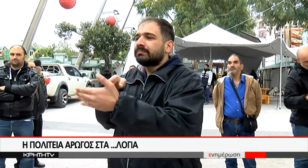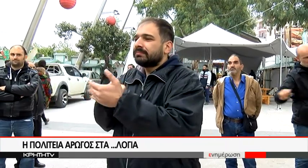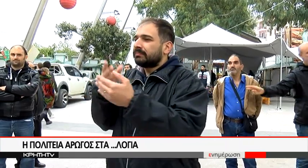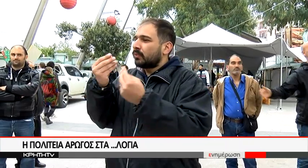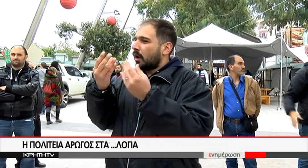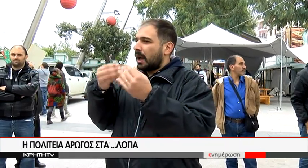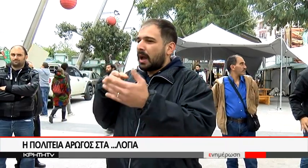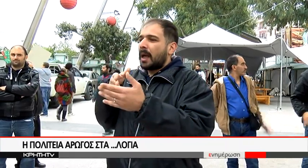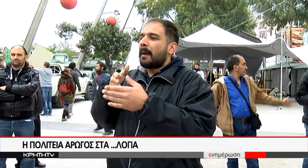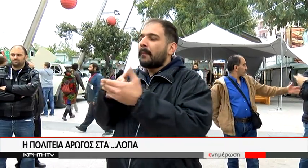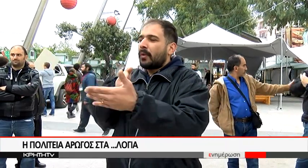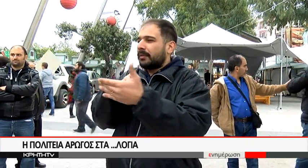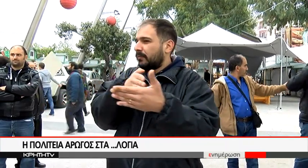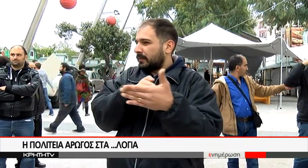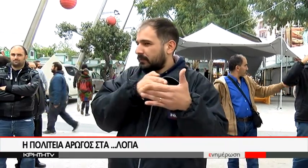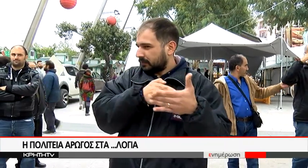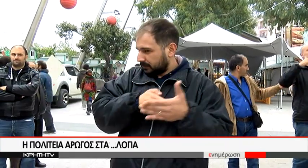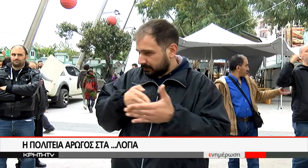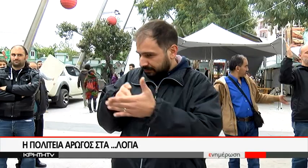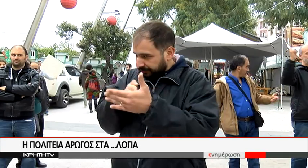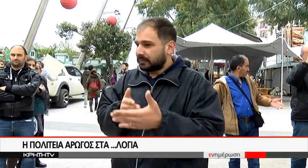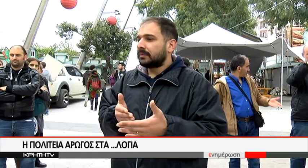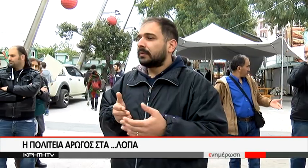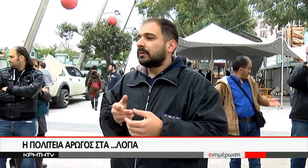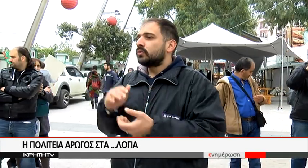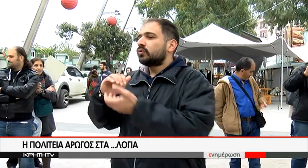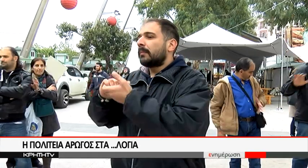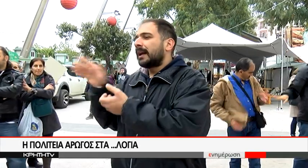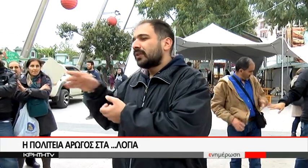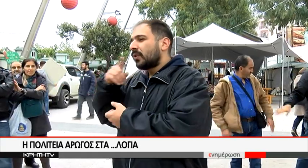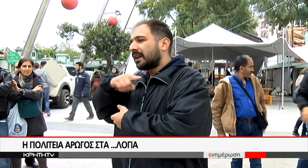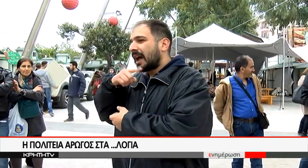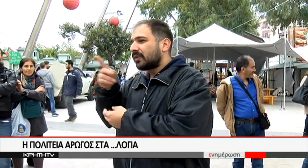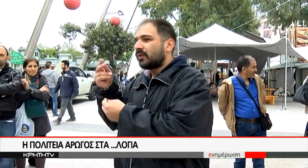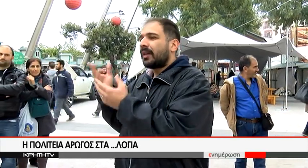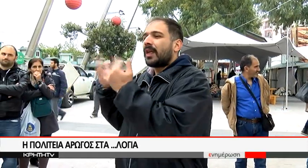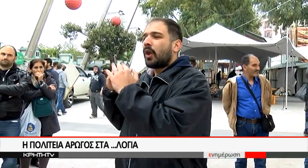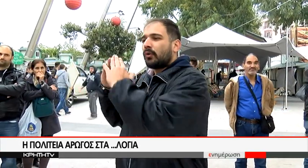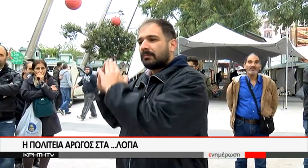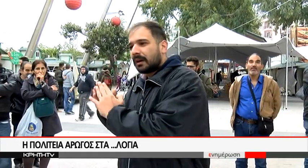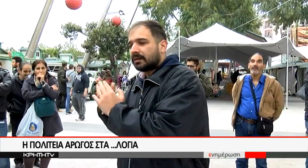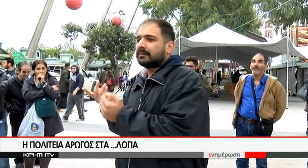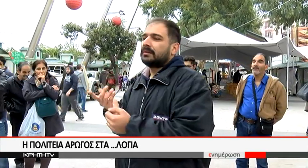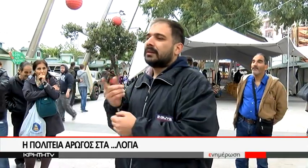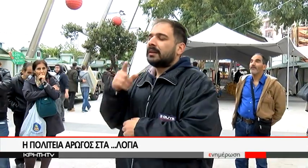είναι η επικοινωνία. Και δυστυχώς αντιμετωπίζουμε πάρα πολλά